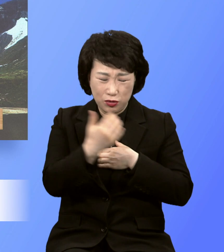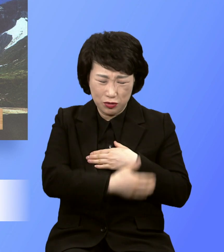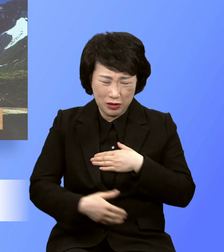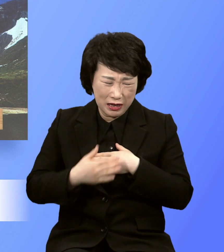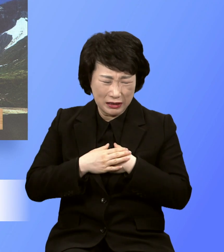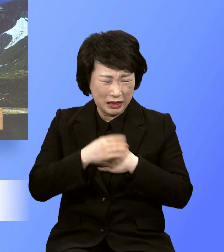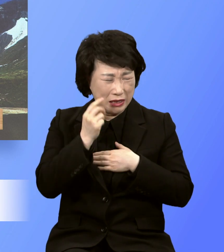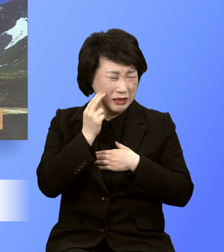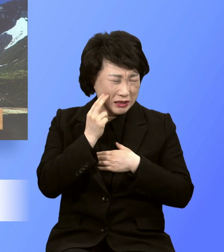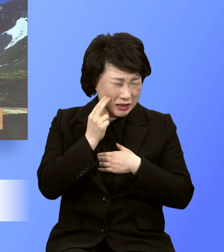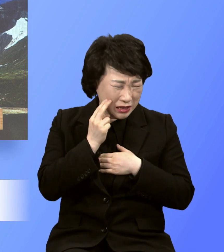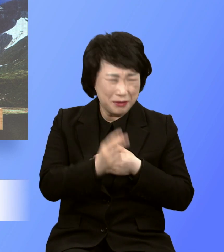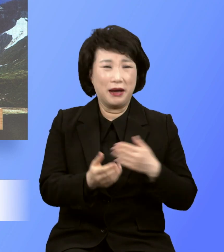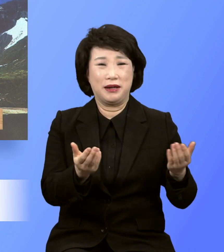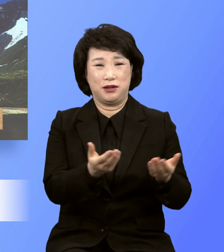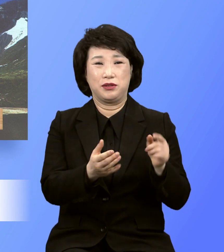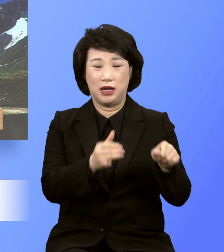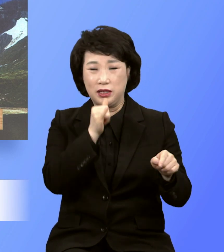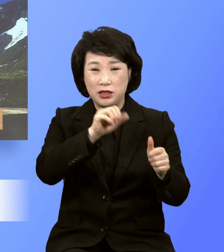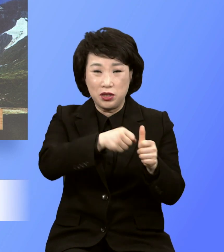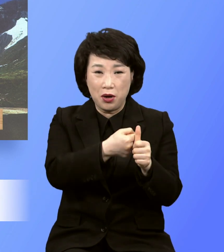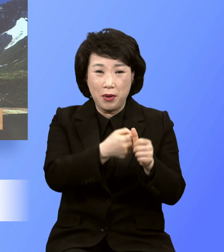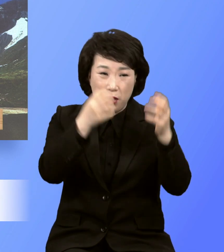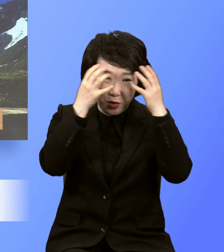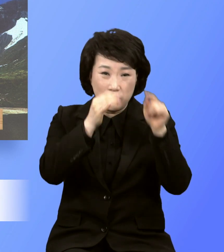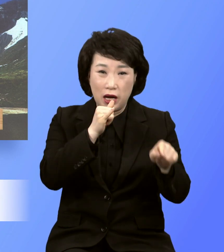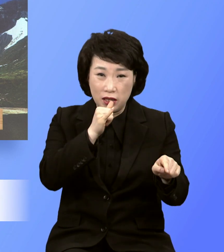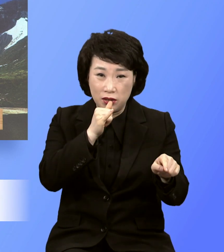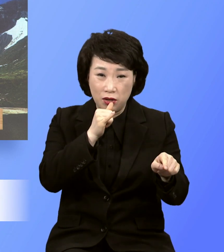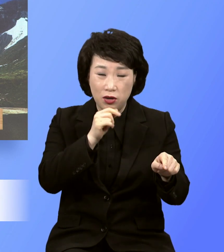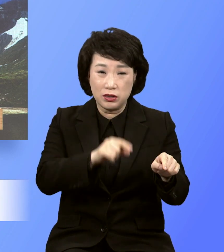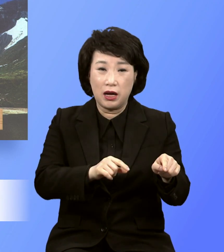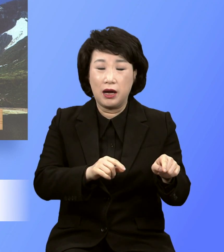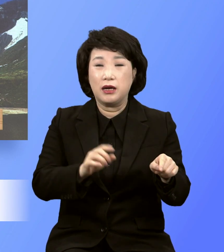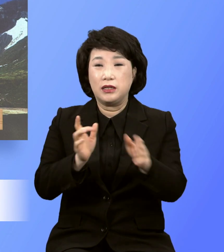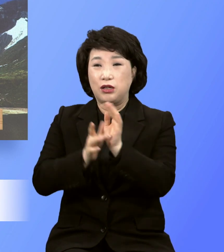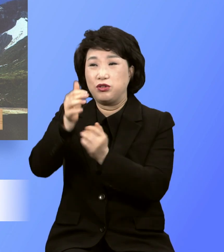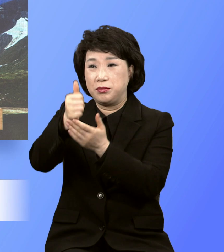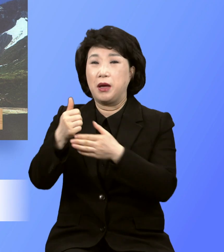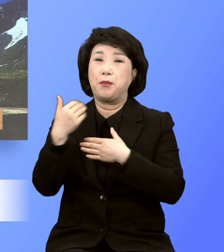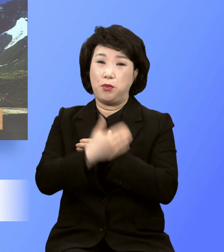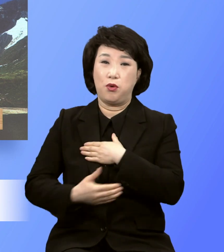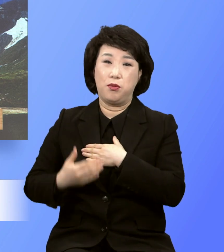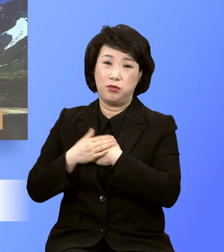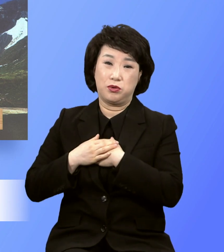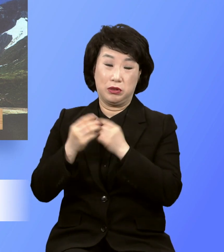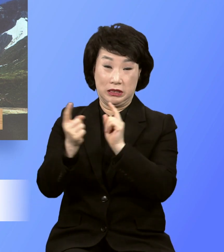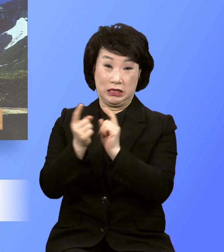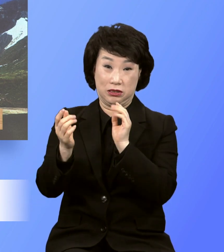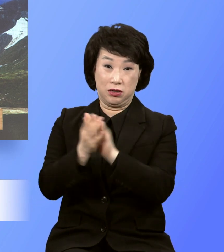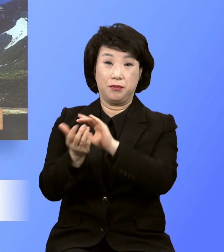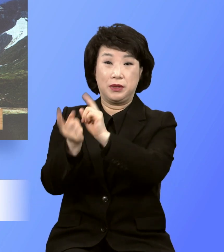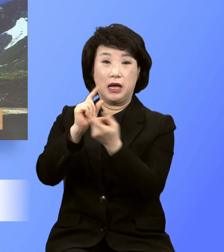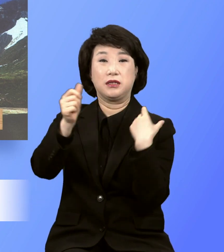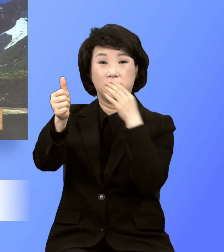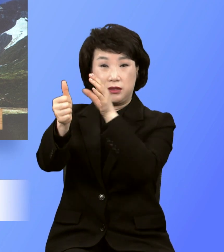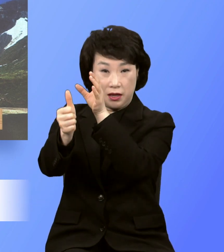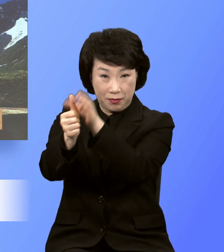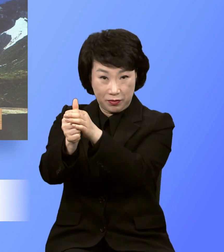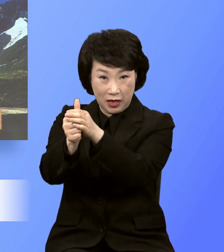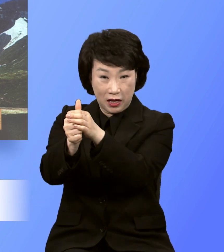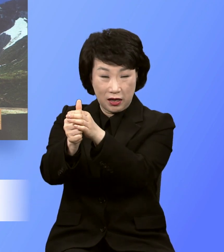처절하고 잔인하게 역사하는 형벌의 고난을 자기 몸으로 친히 짊어지시고